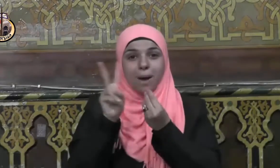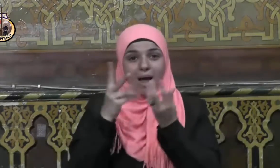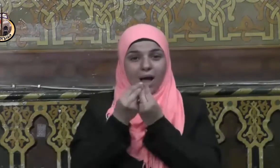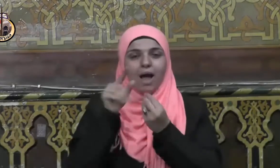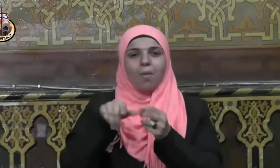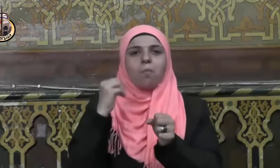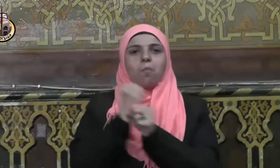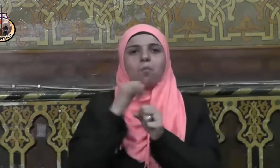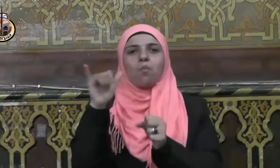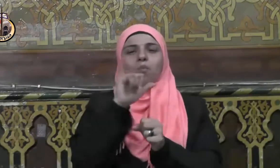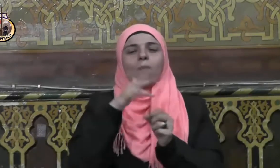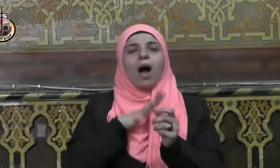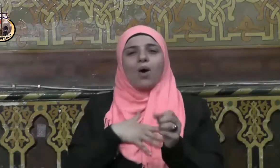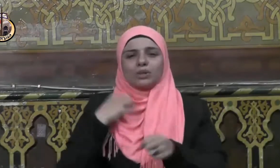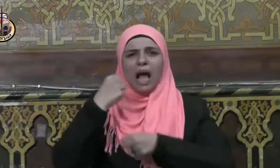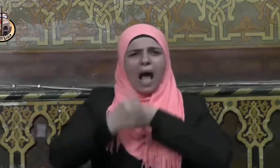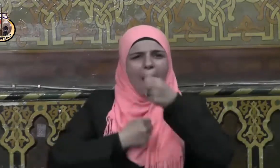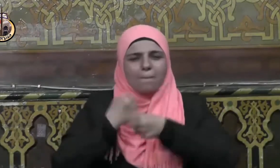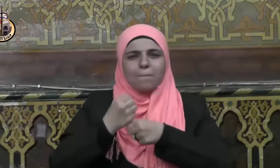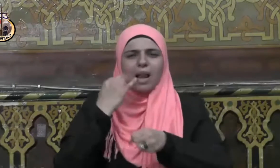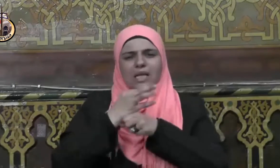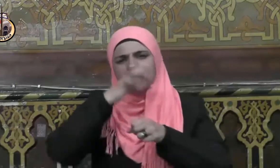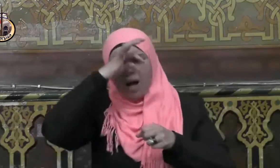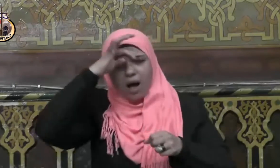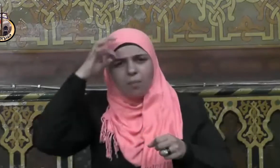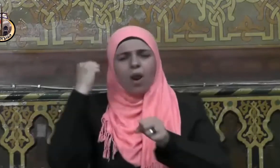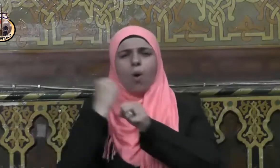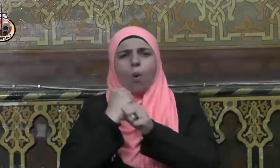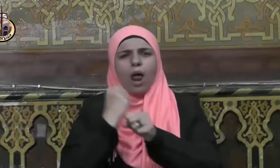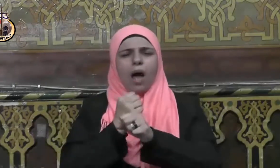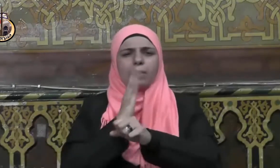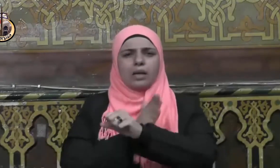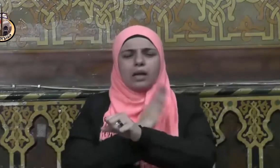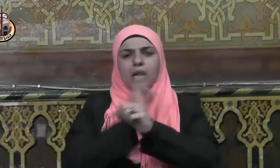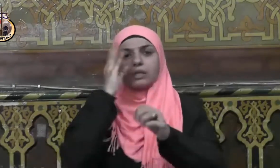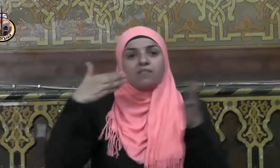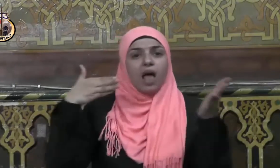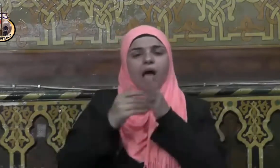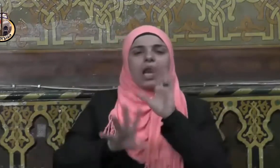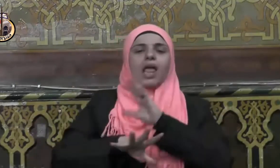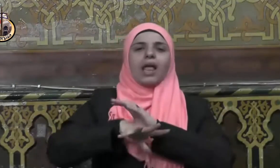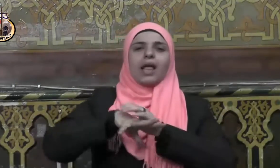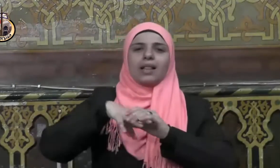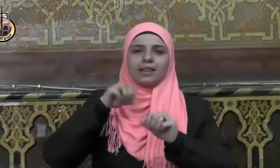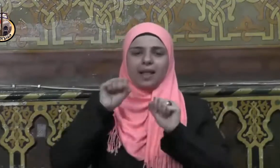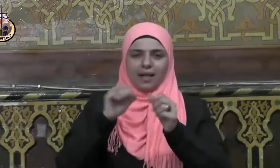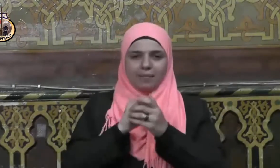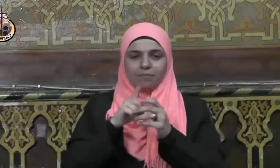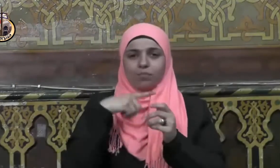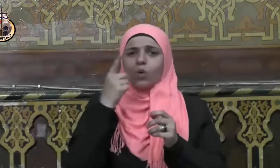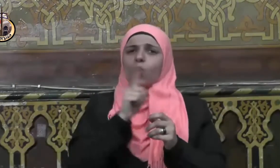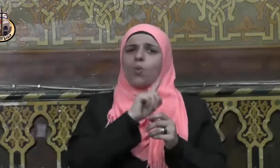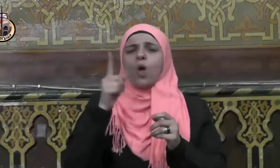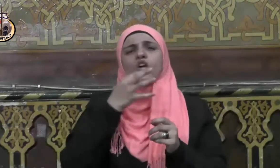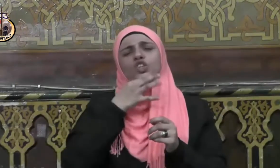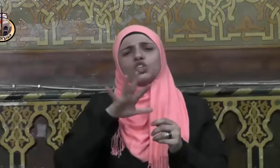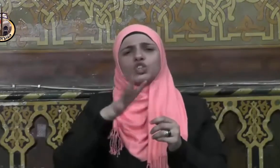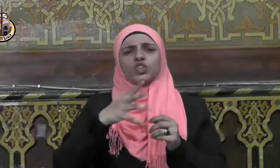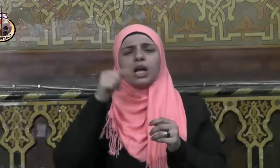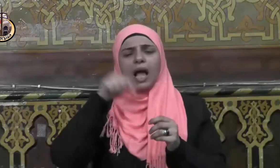يتطلبان منا الجهد والعرق والعمل والإنتاج، ولا سيما أن ديننا هو